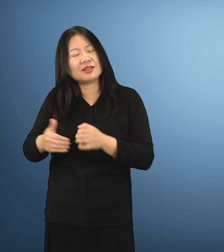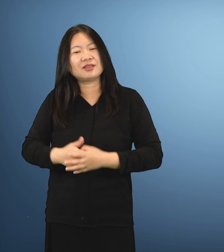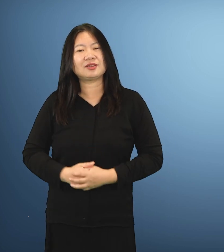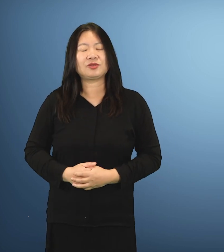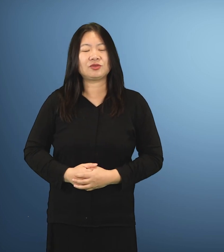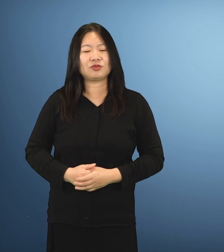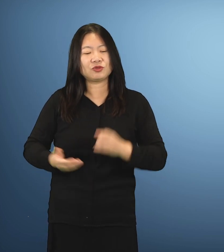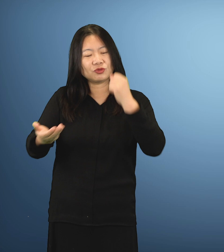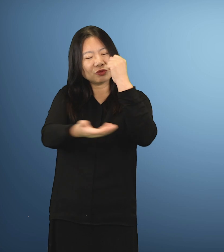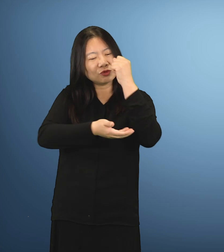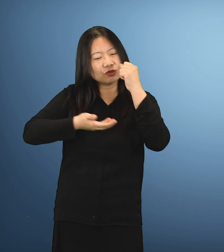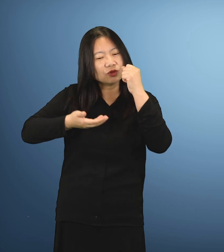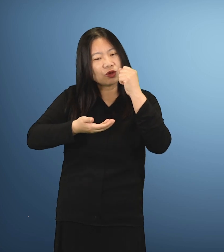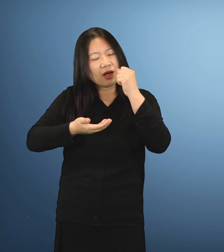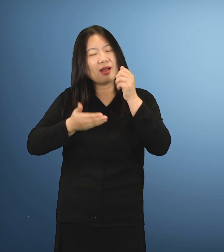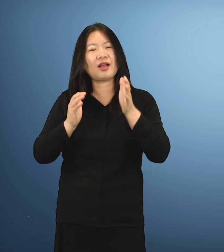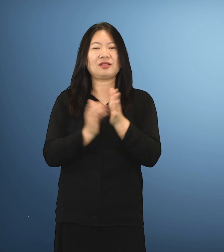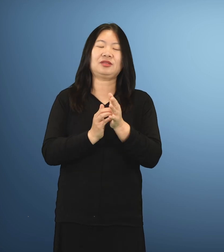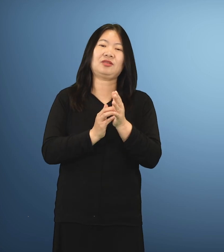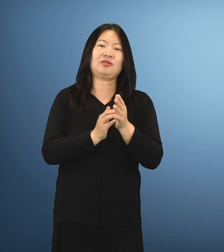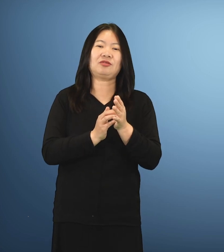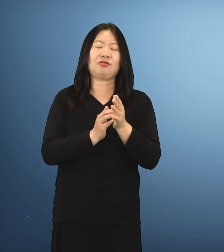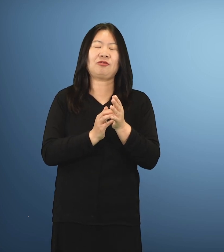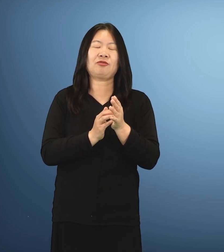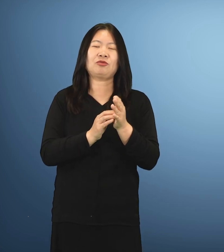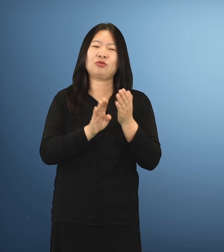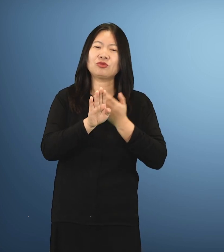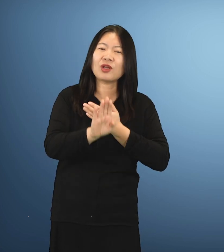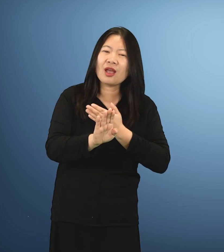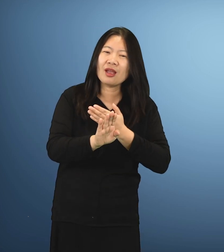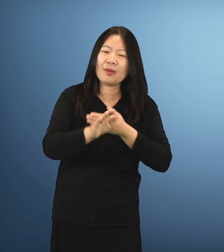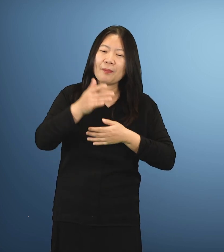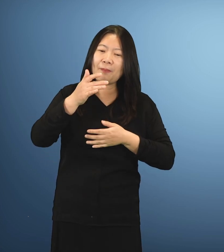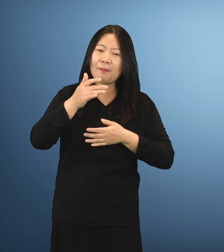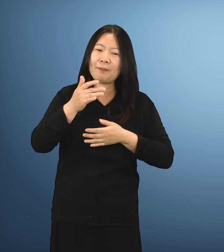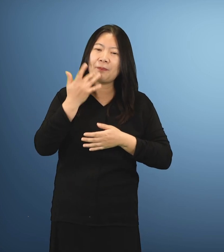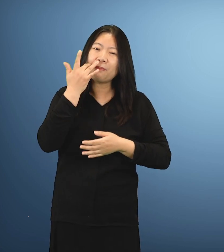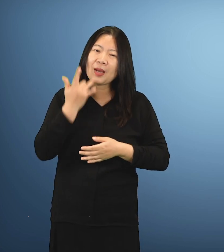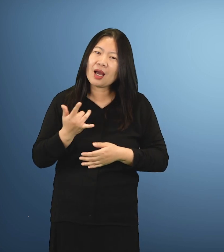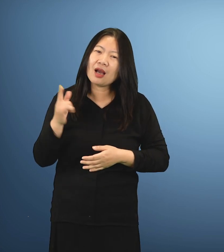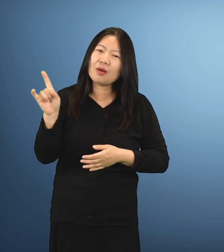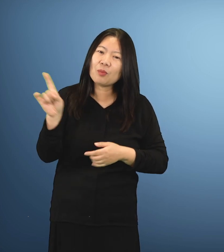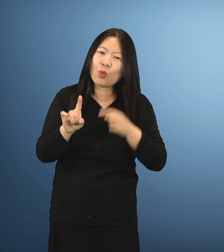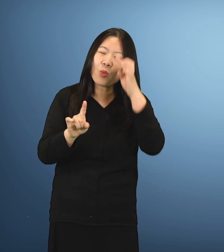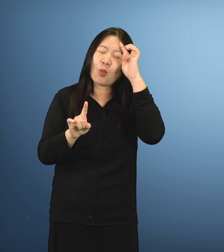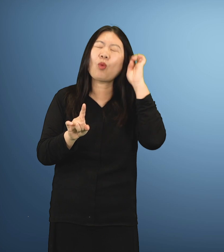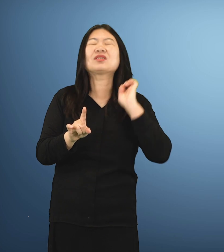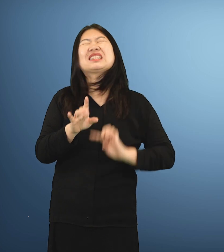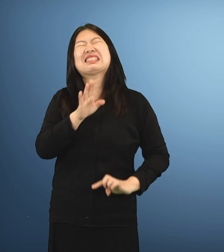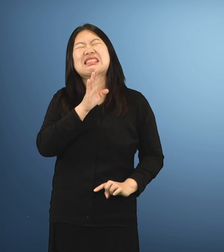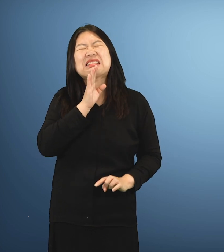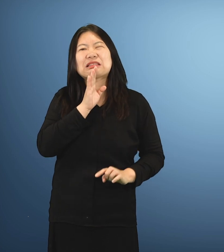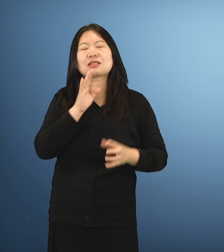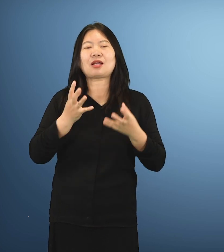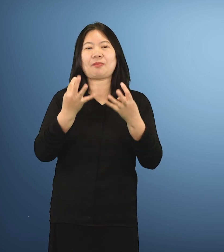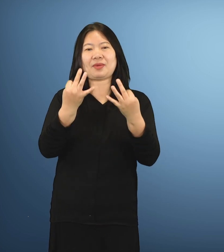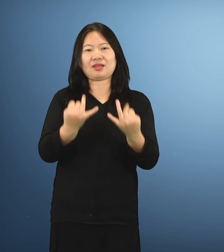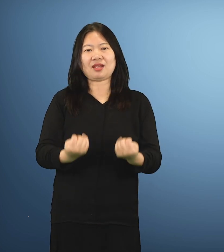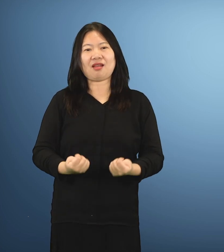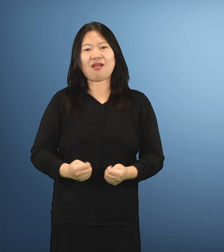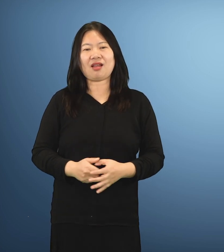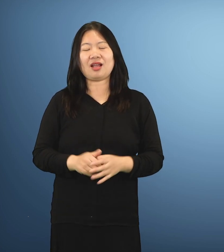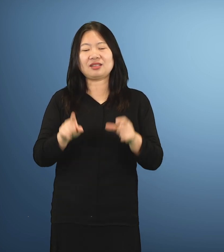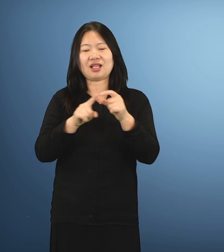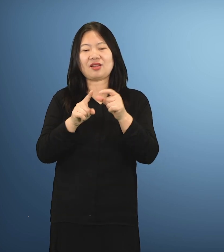여기 추수할 것은 하고 뭐가 빠졌죠? 정말 많대. 정말 많대. 이